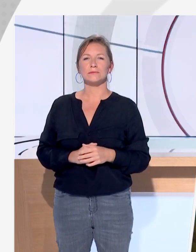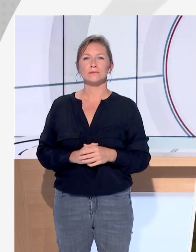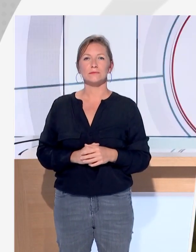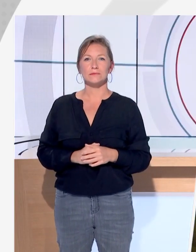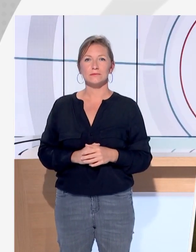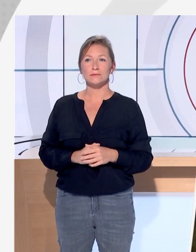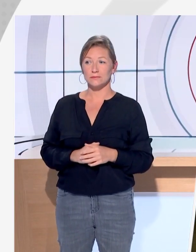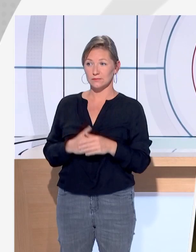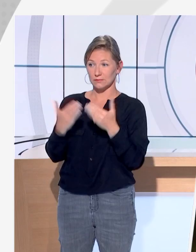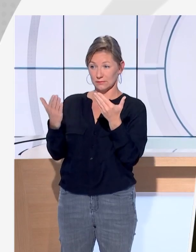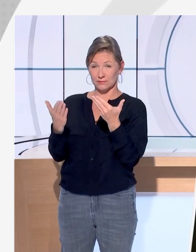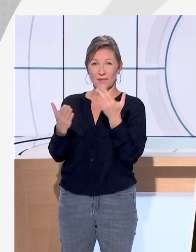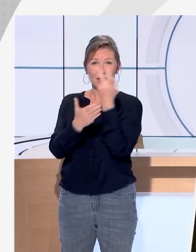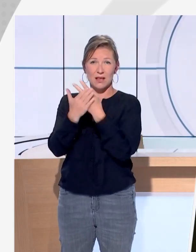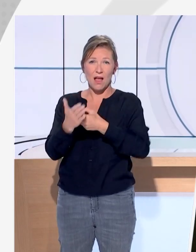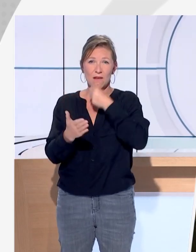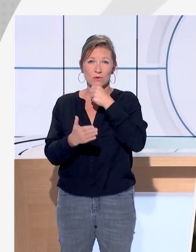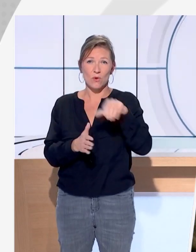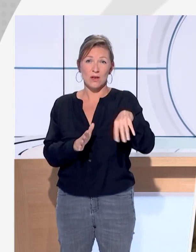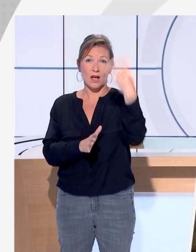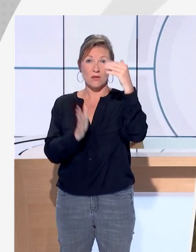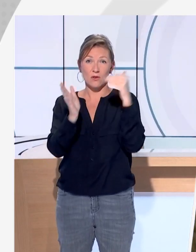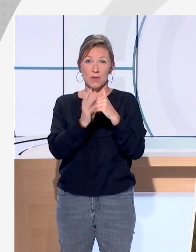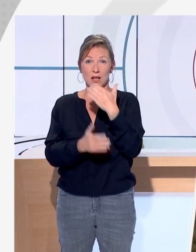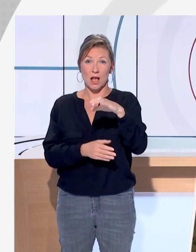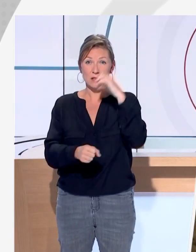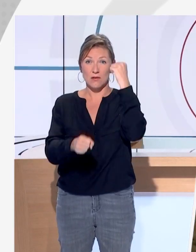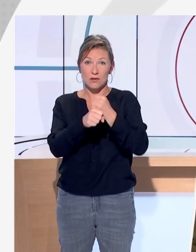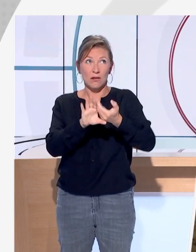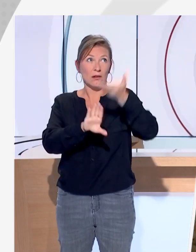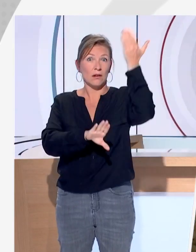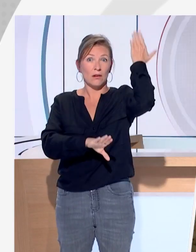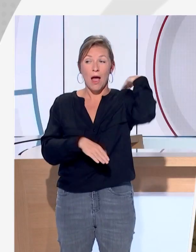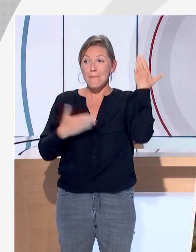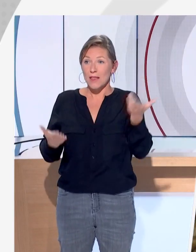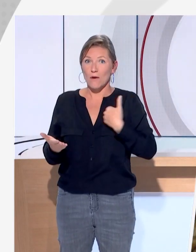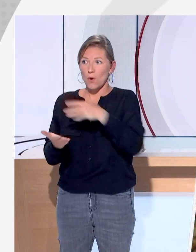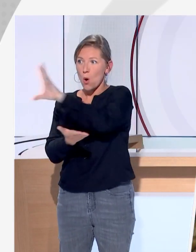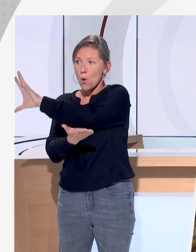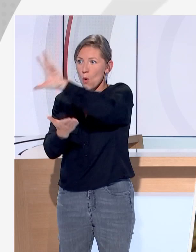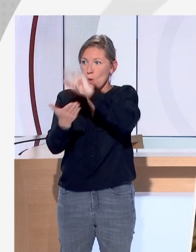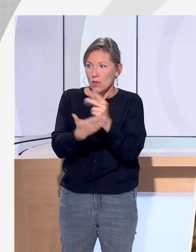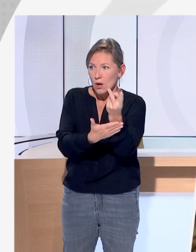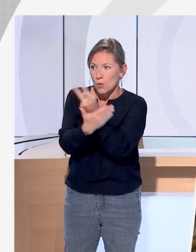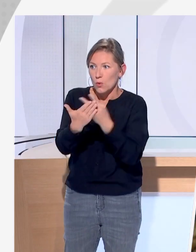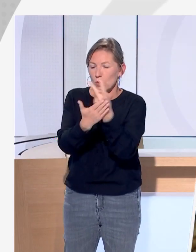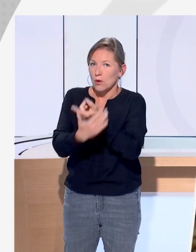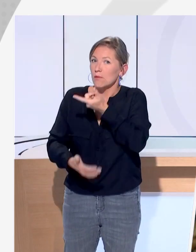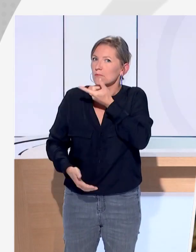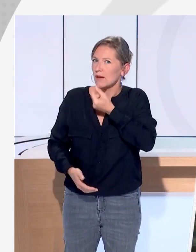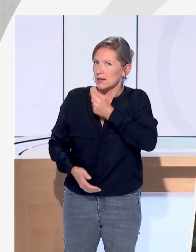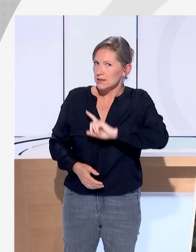Et l'animal de 14 500 ans dont il va maintenant falloir reproduire la matière ne se laisse pas si facilement